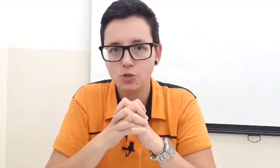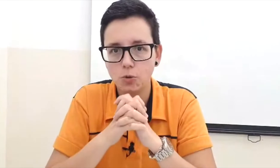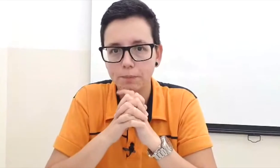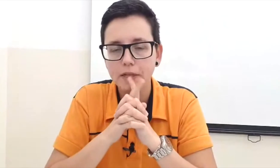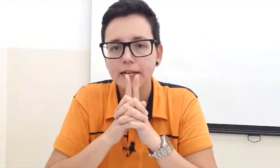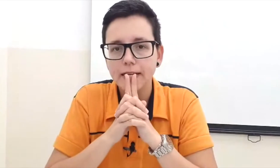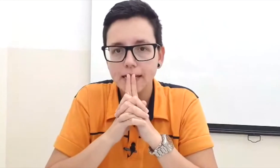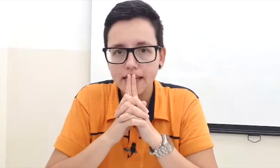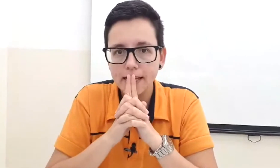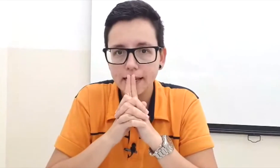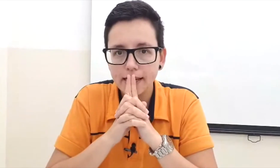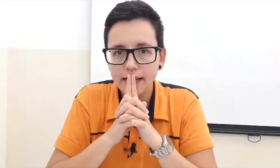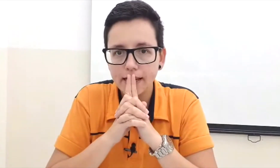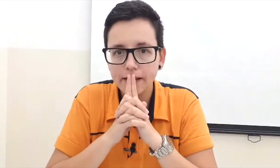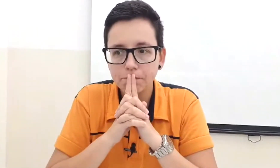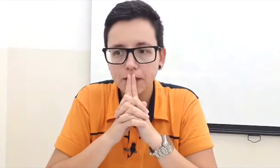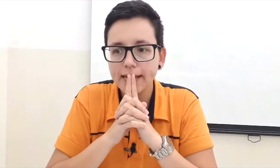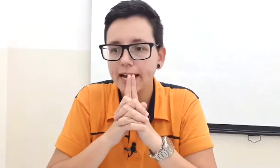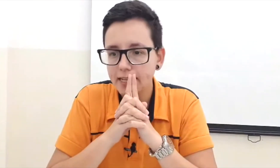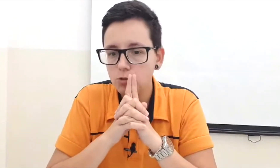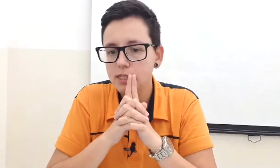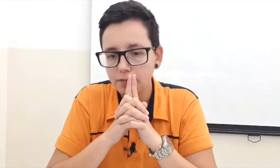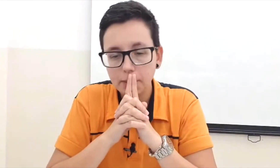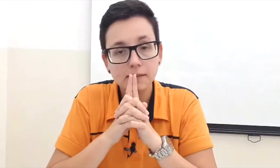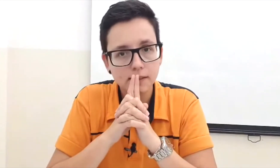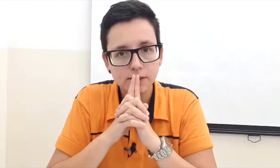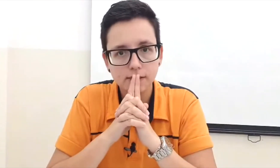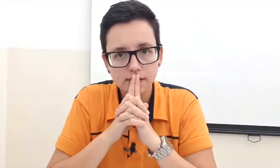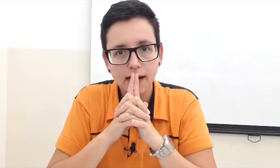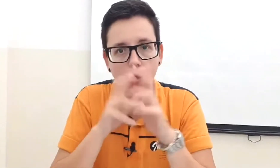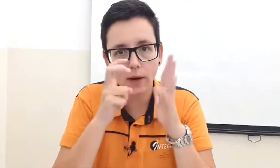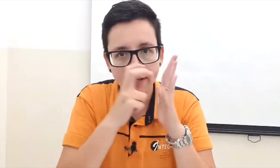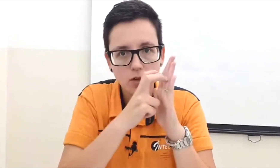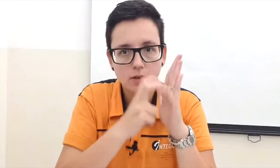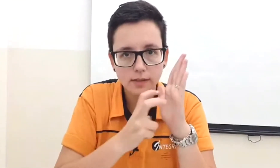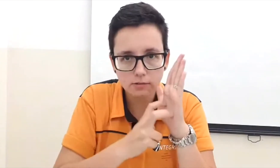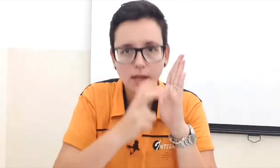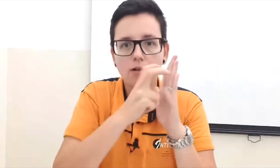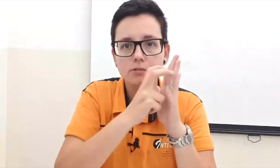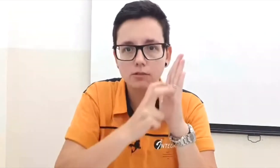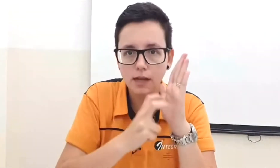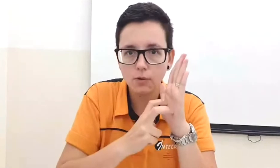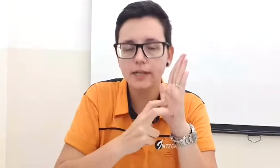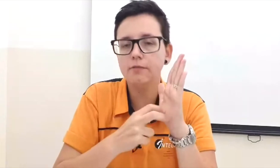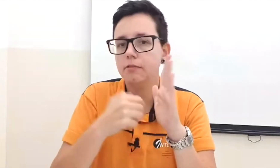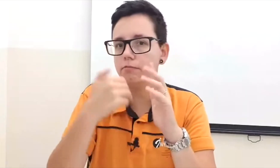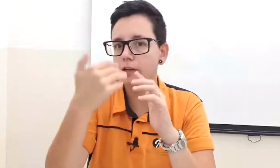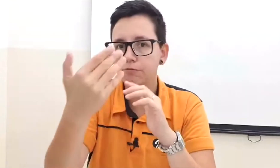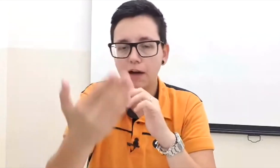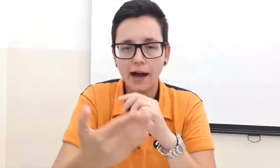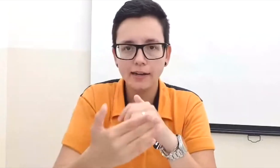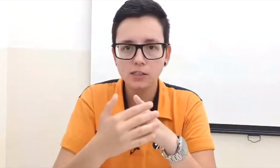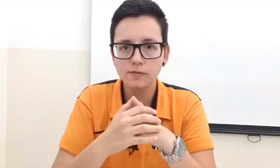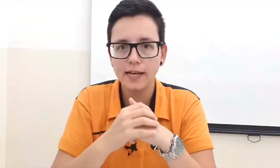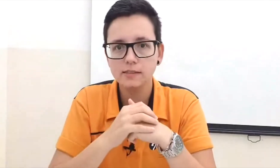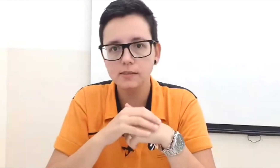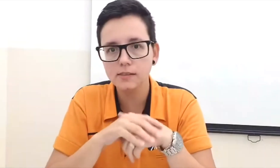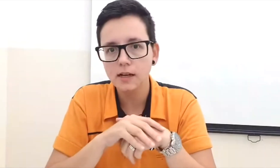médico. E aí eu usava bastante esse sinal, aqui, ó, tal, tal, tal, tal. E em várias vezes